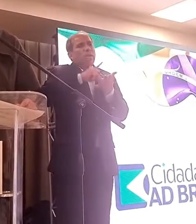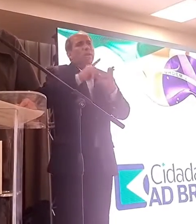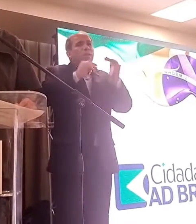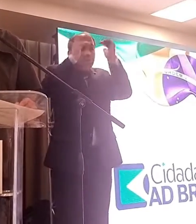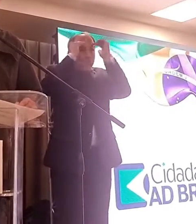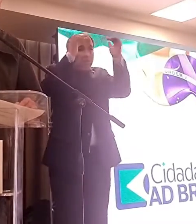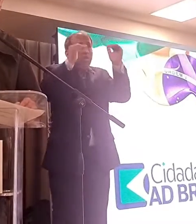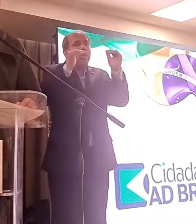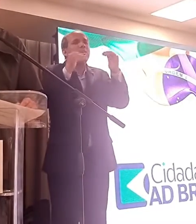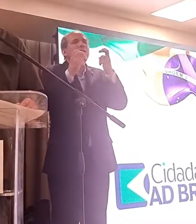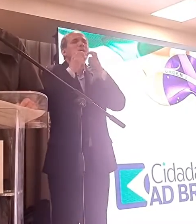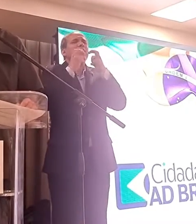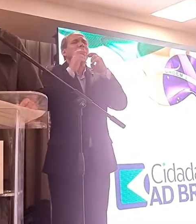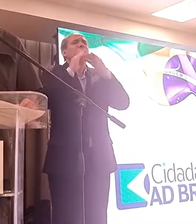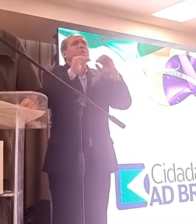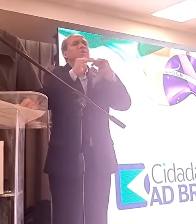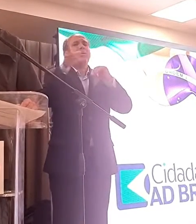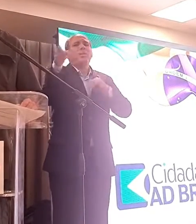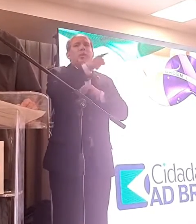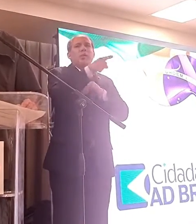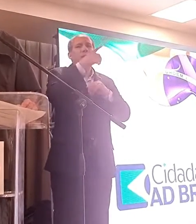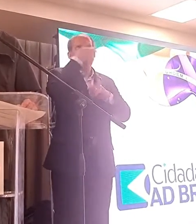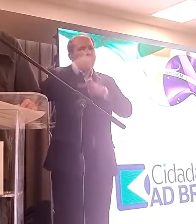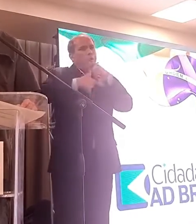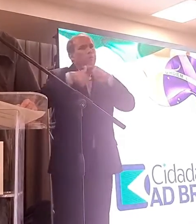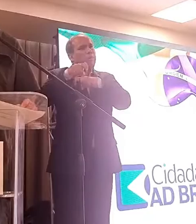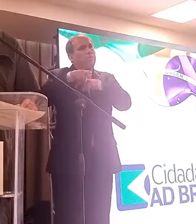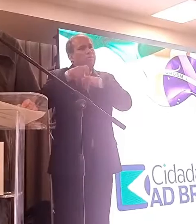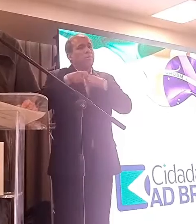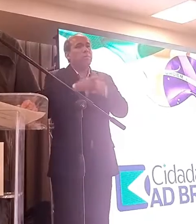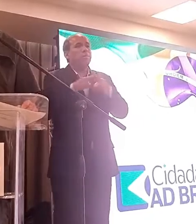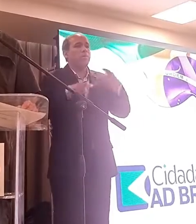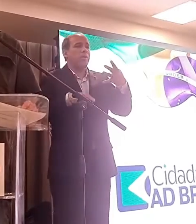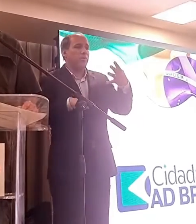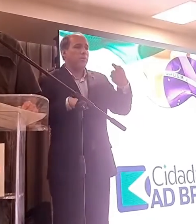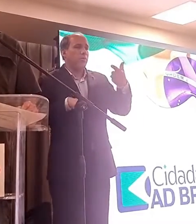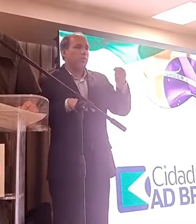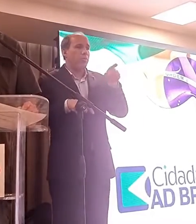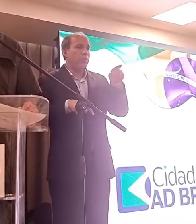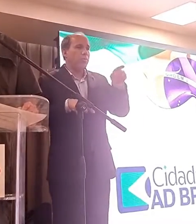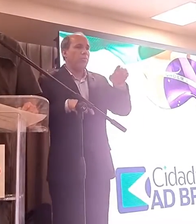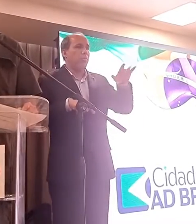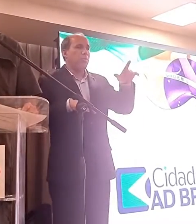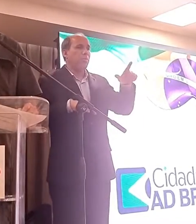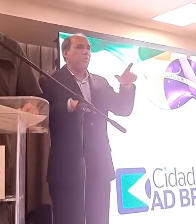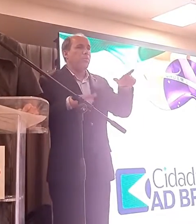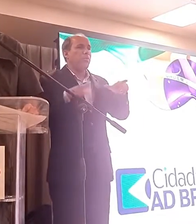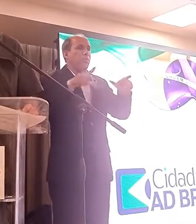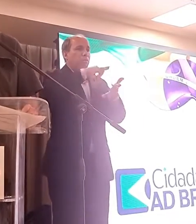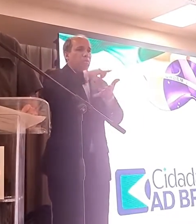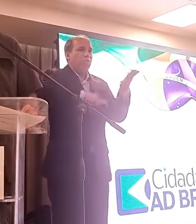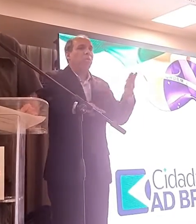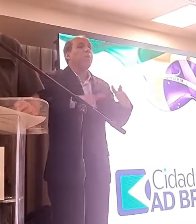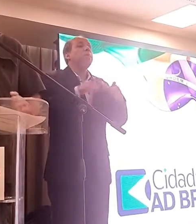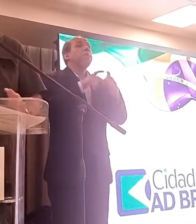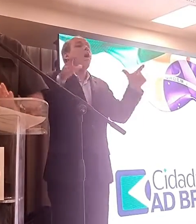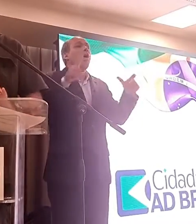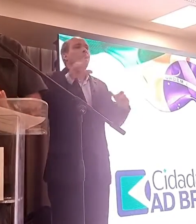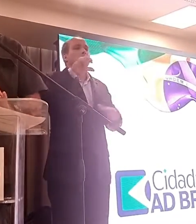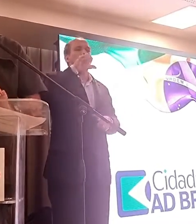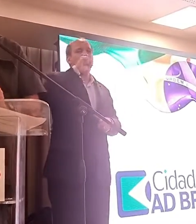pessoal do campo. E também, nesses 420 mil títulos, 80% foram para as mulheres.